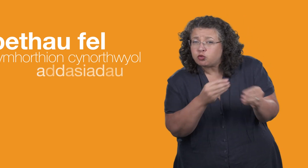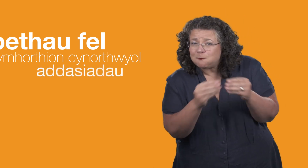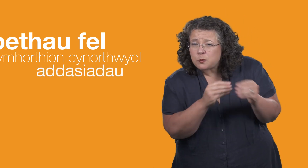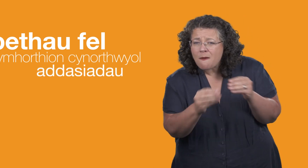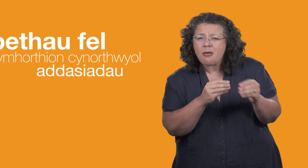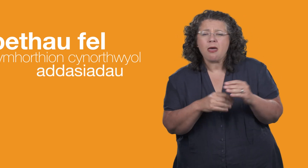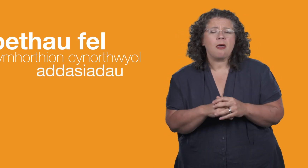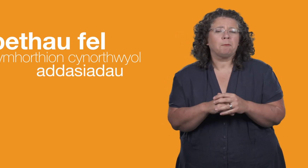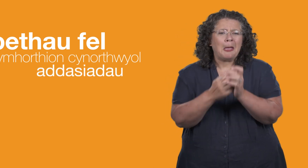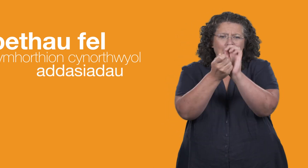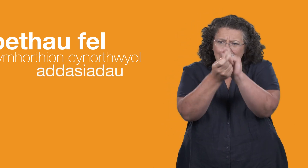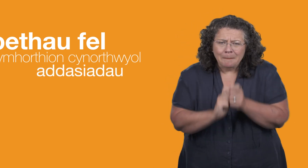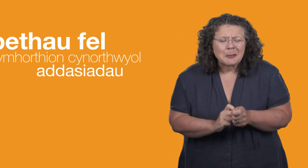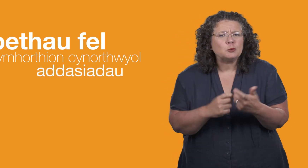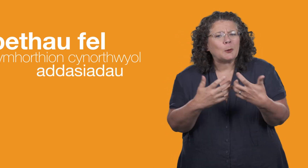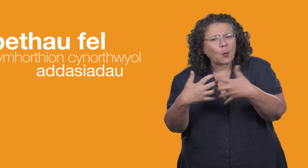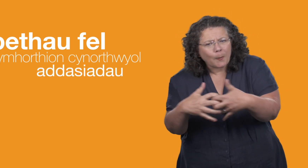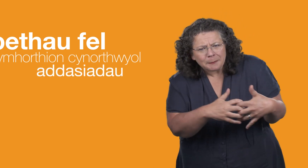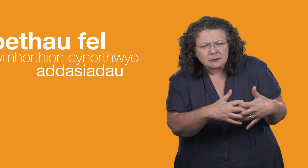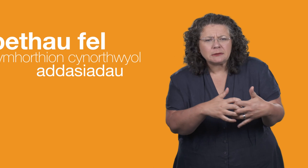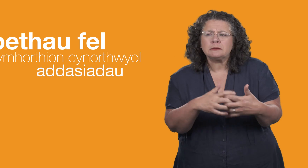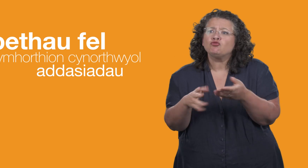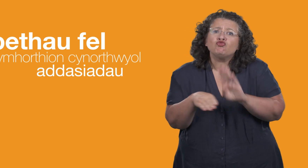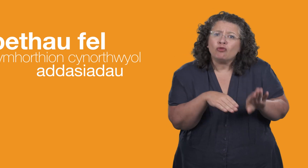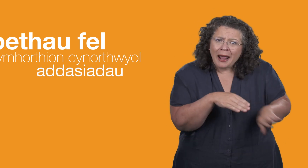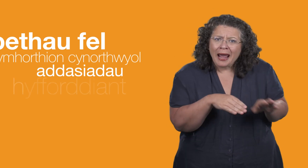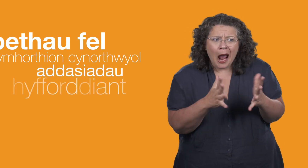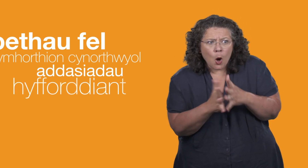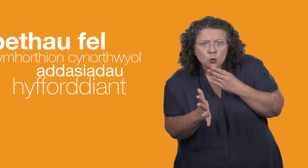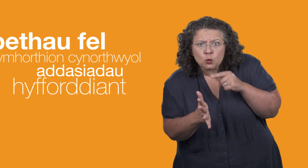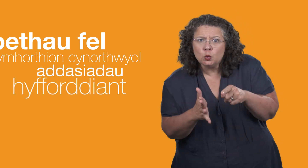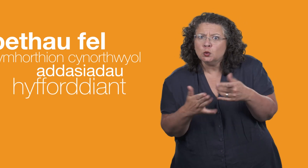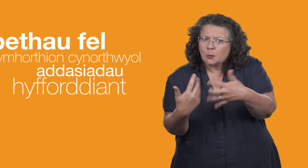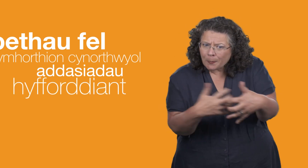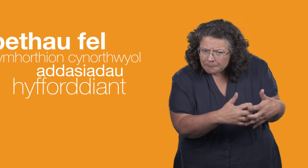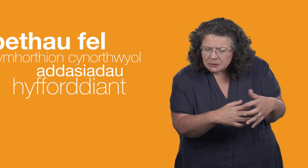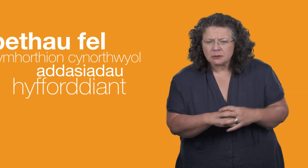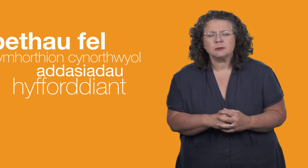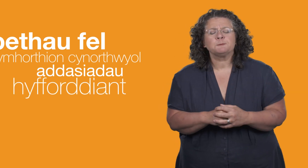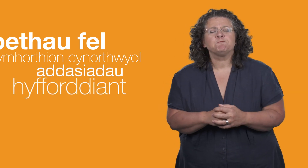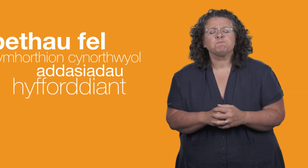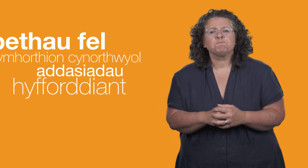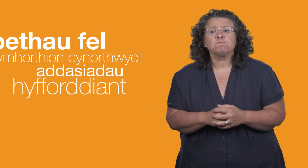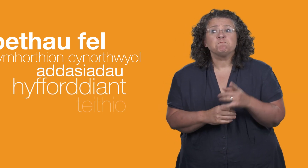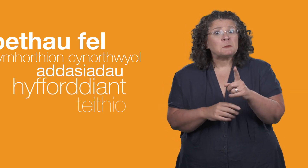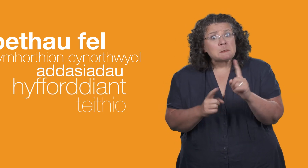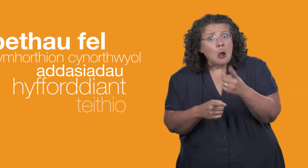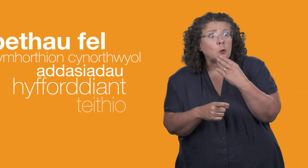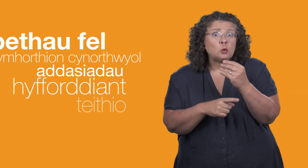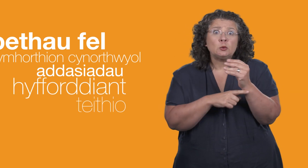offer a meddalwedd, addasiadau i offer a hyfforddiant i'w defnyddio, costau teithio